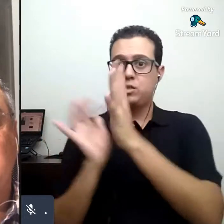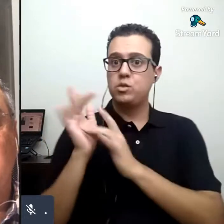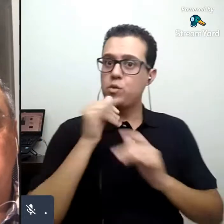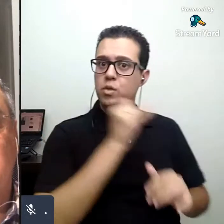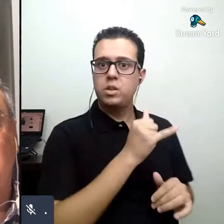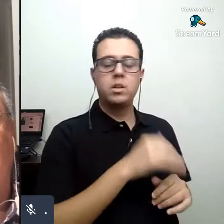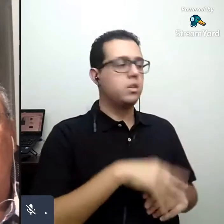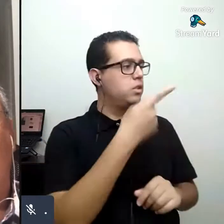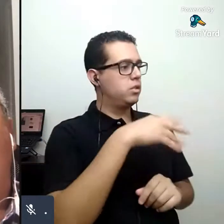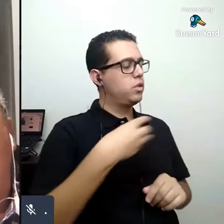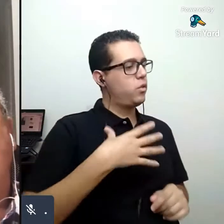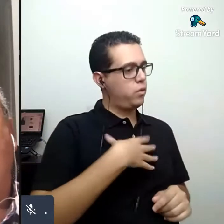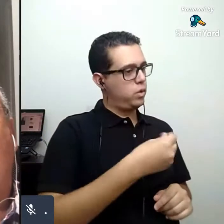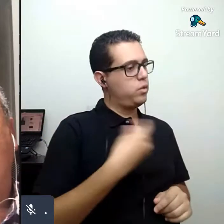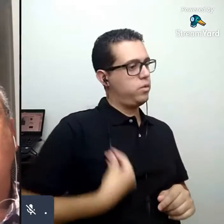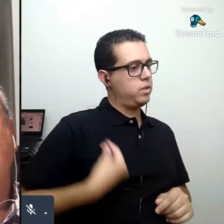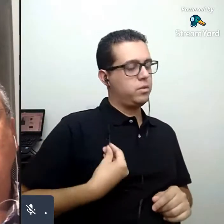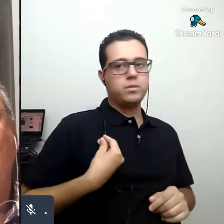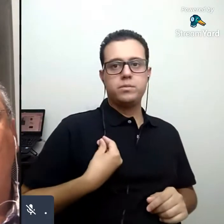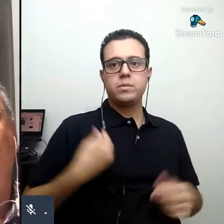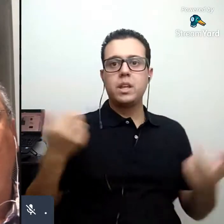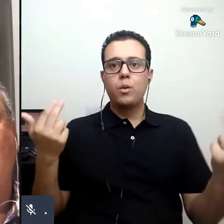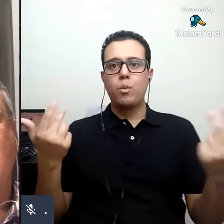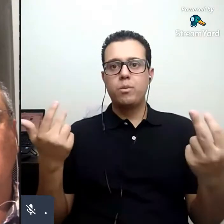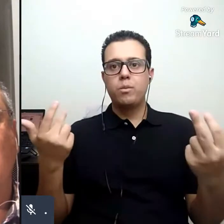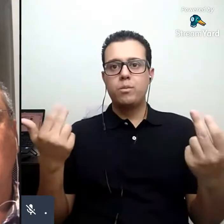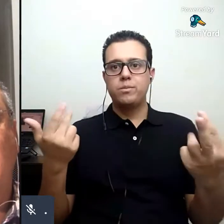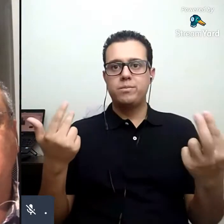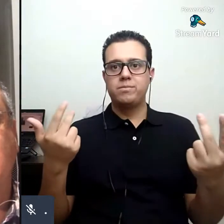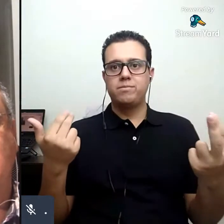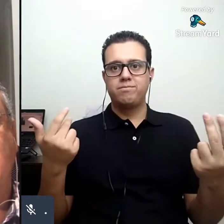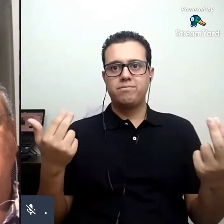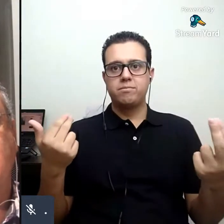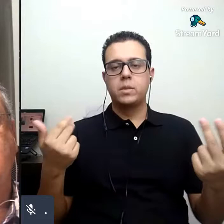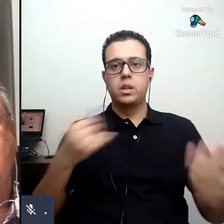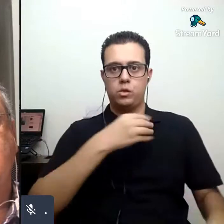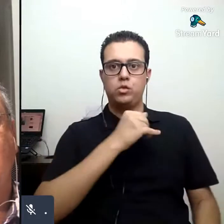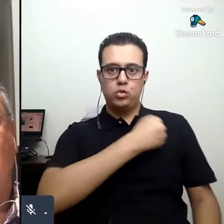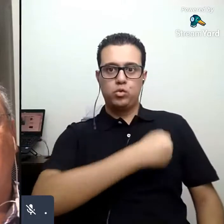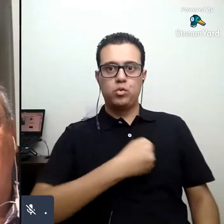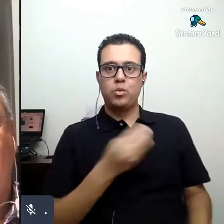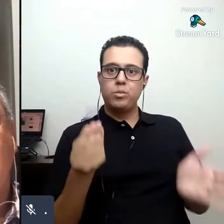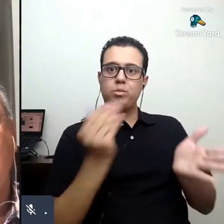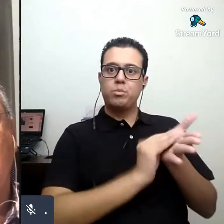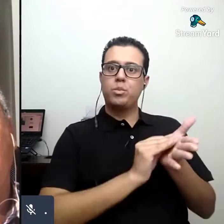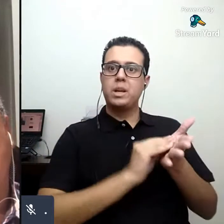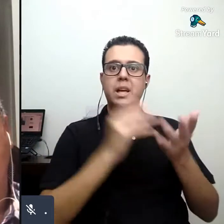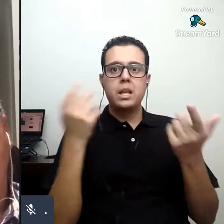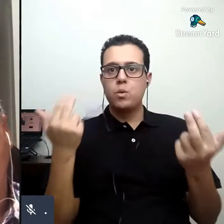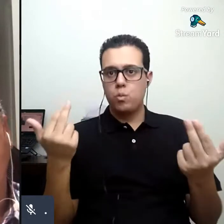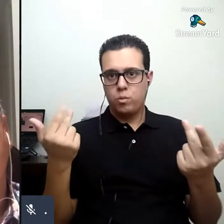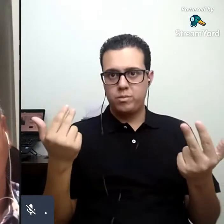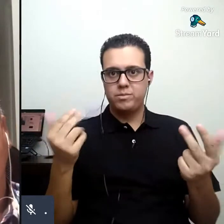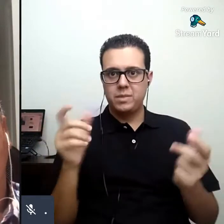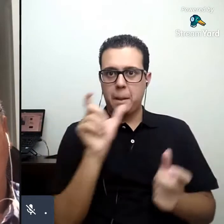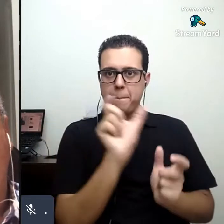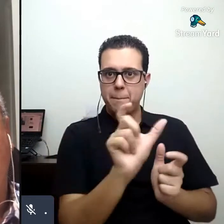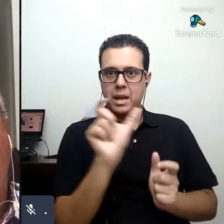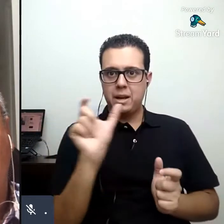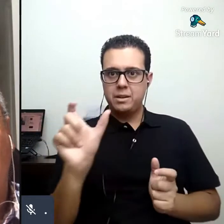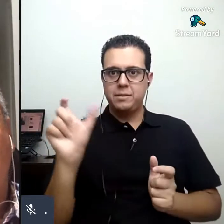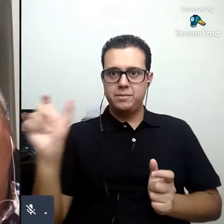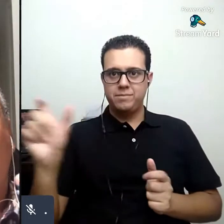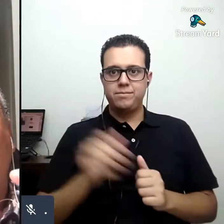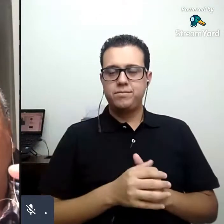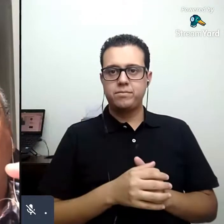filho vive. As palavras que João coloca são as mesmas. Vai, porque o teu filho